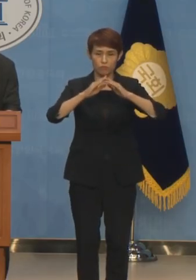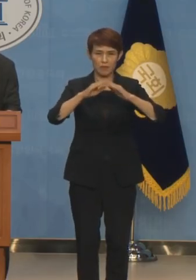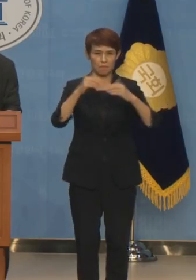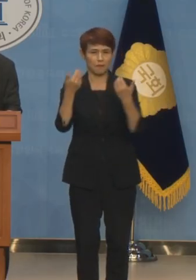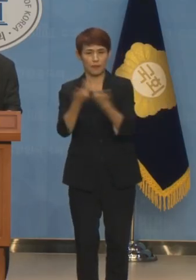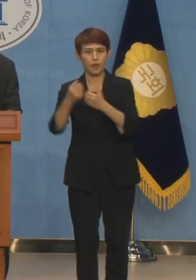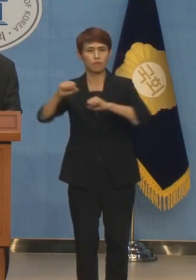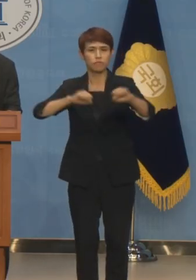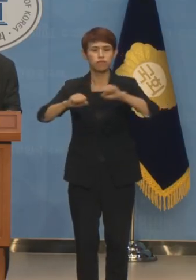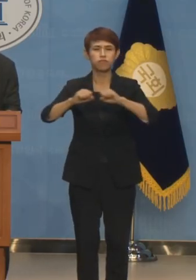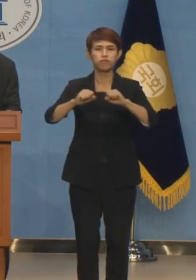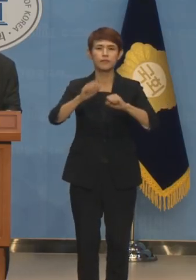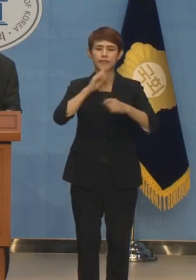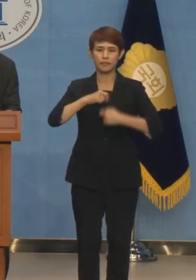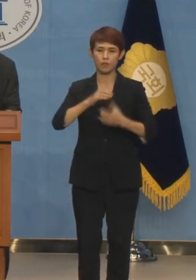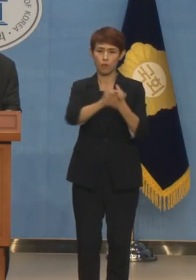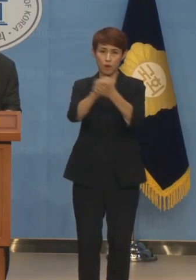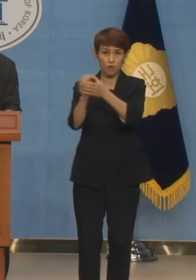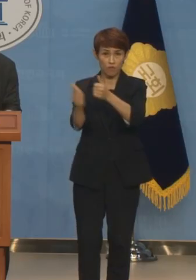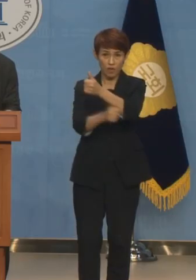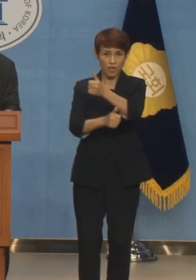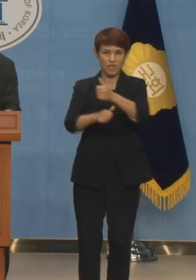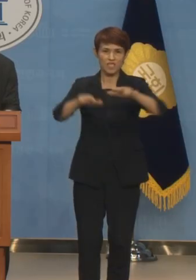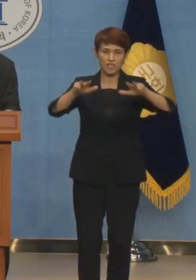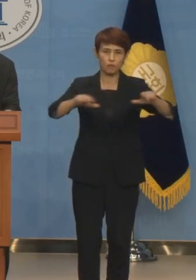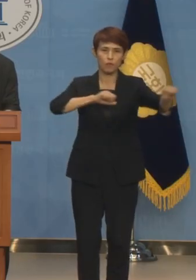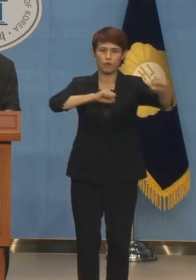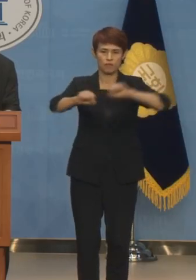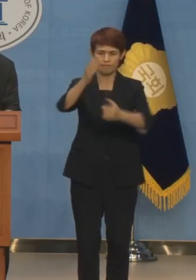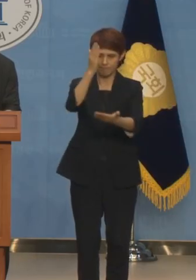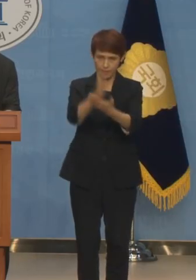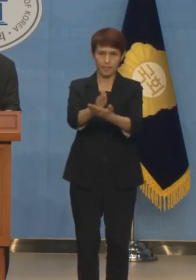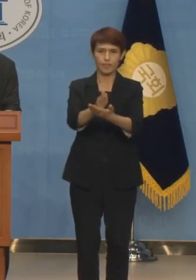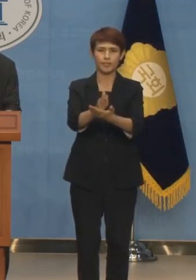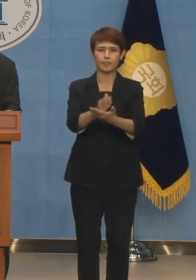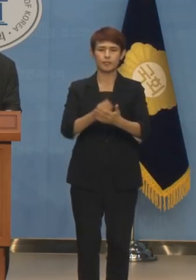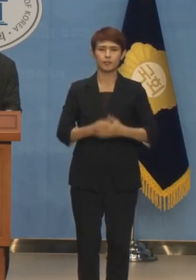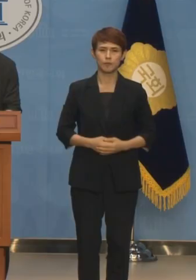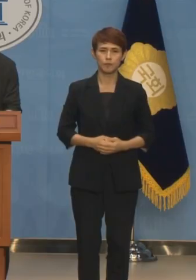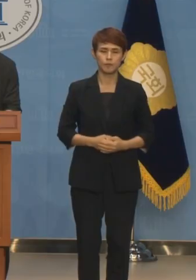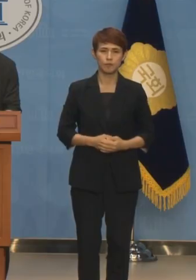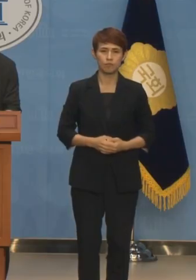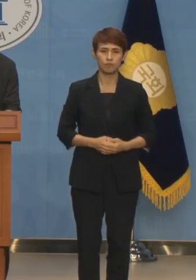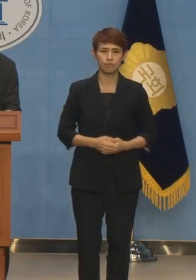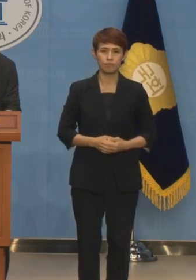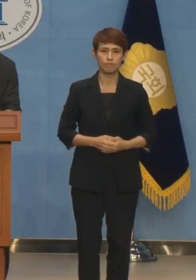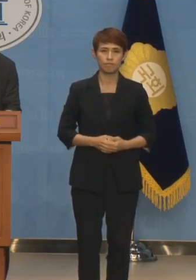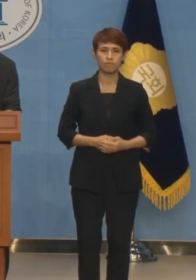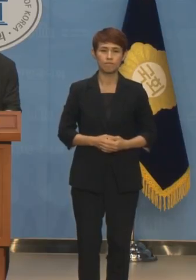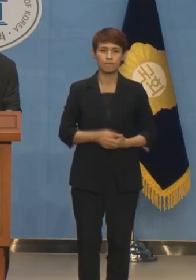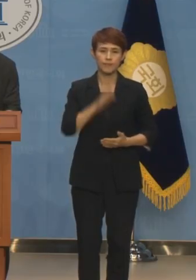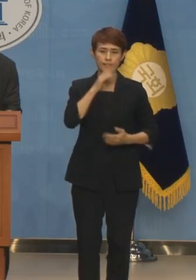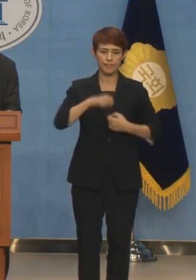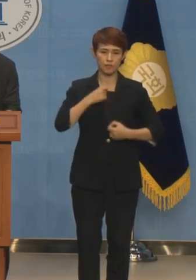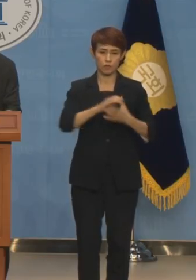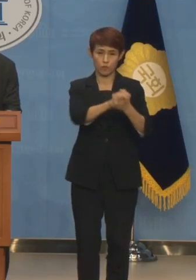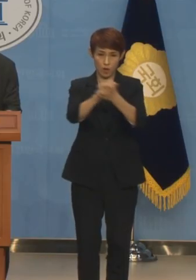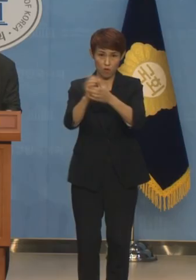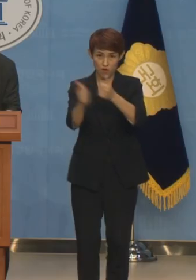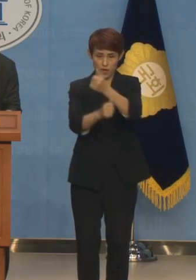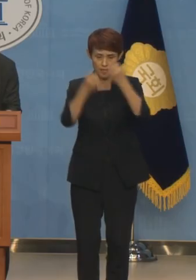현 진실화해위는 즉각 활동을 중단해야 합니다. 3기 진실화해위를 새로